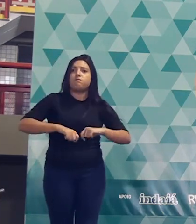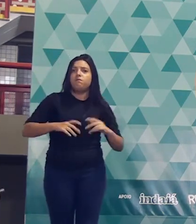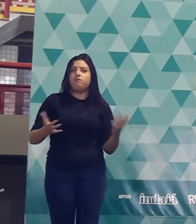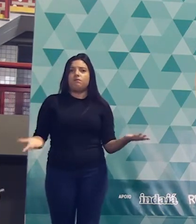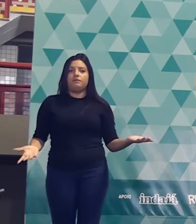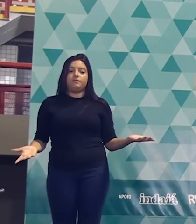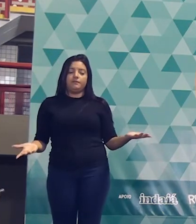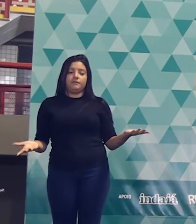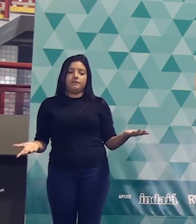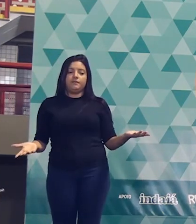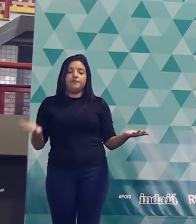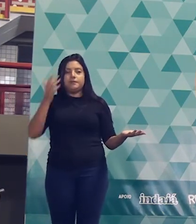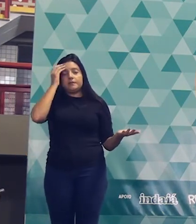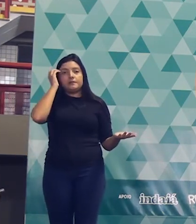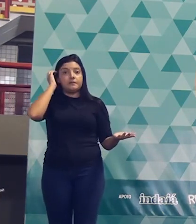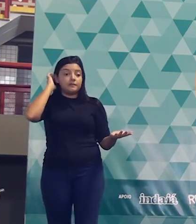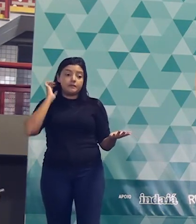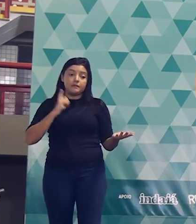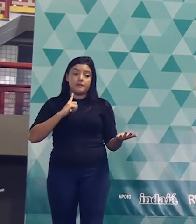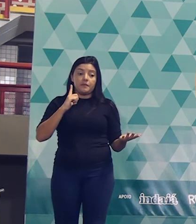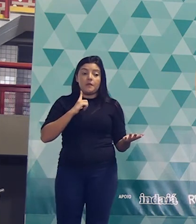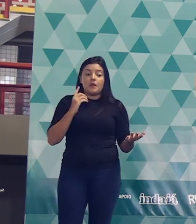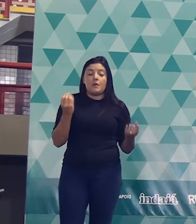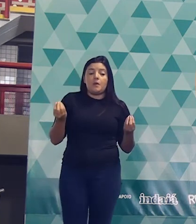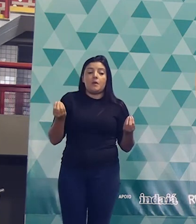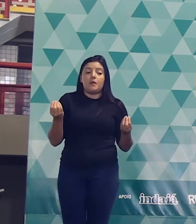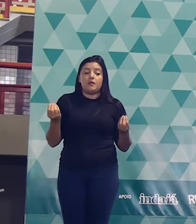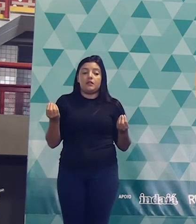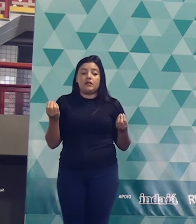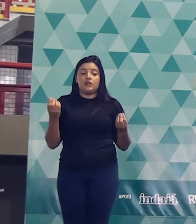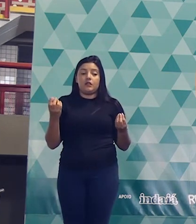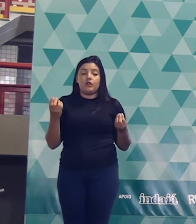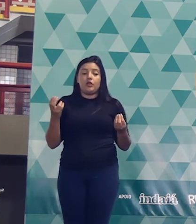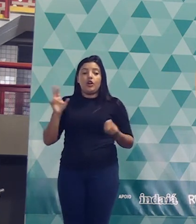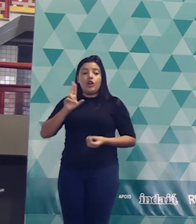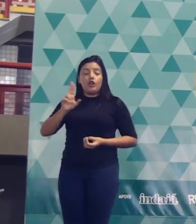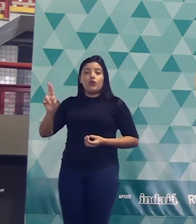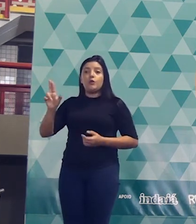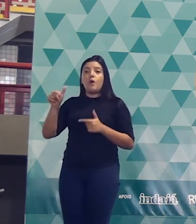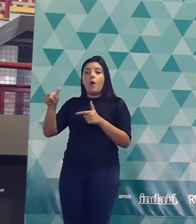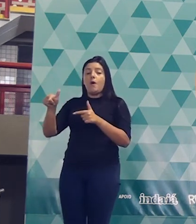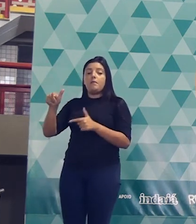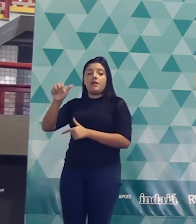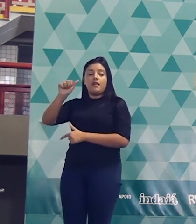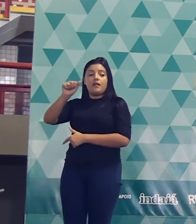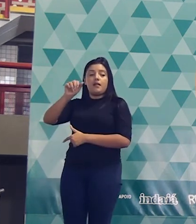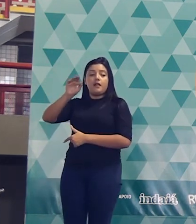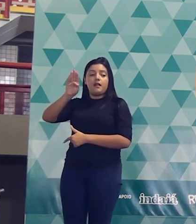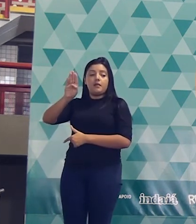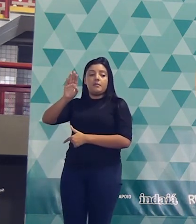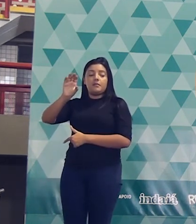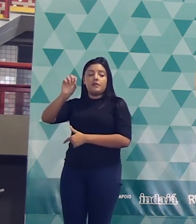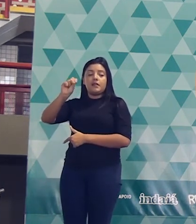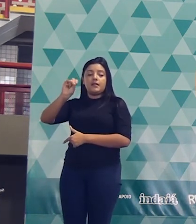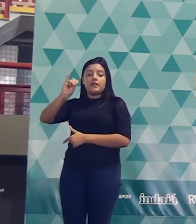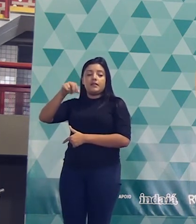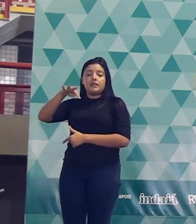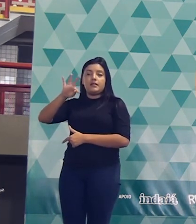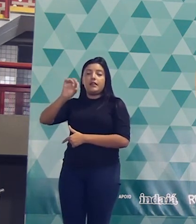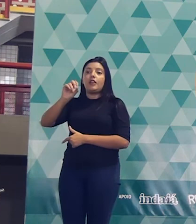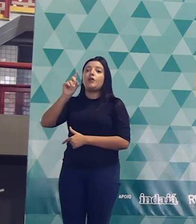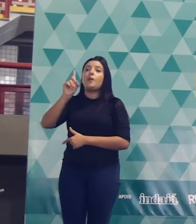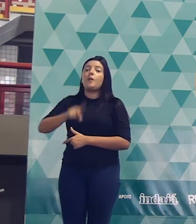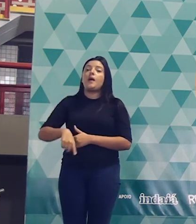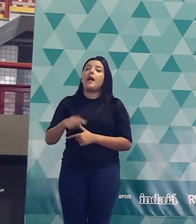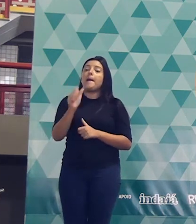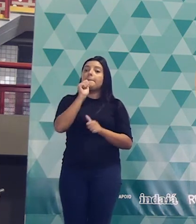texto permite. Agora, o que eu posso inferir? O nome do quadro é absinto. E ela está tomando absinto. Ó. Absinto é uma bebida cujo